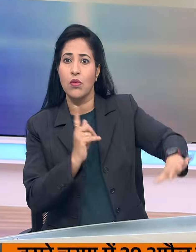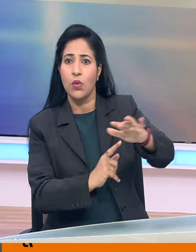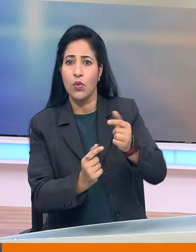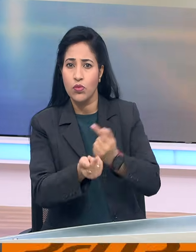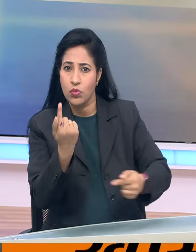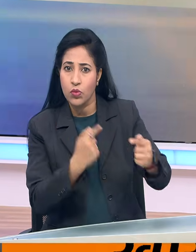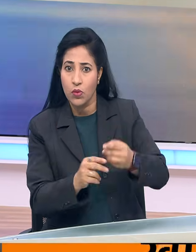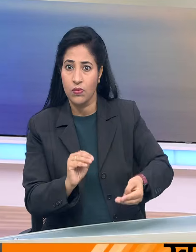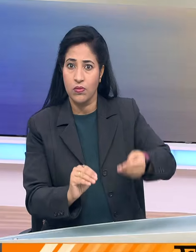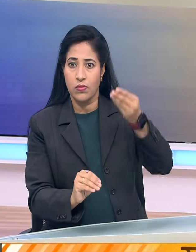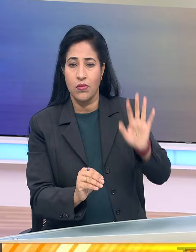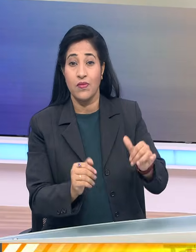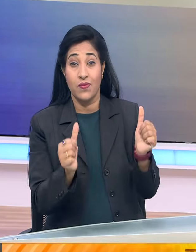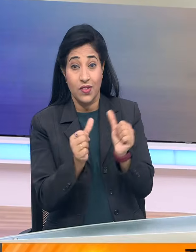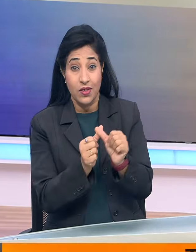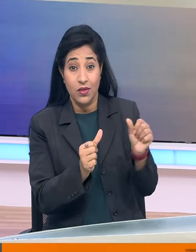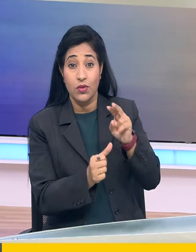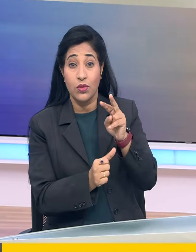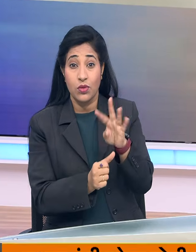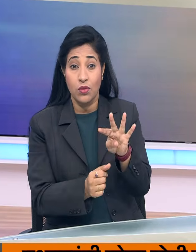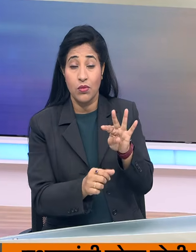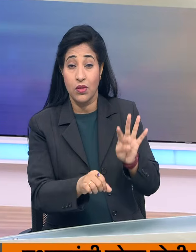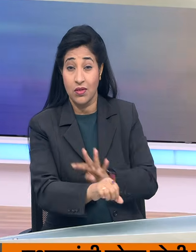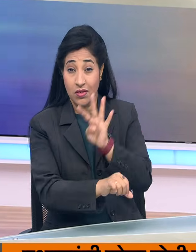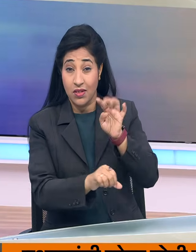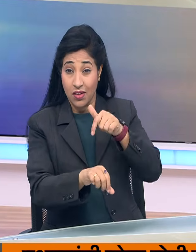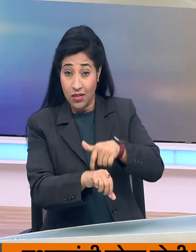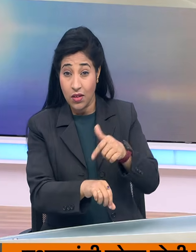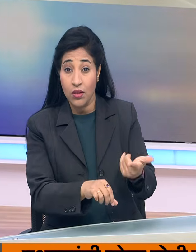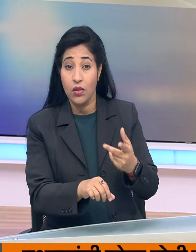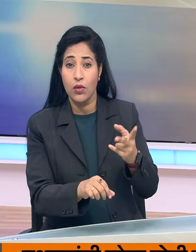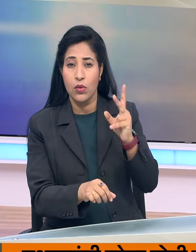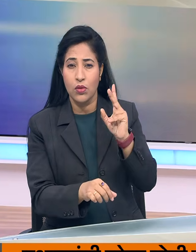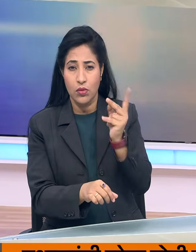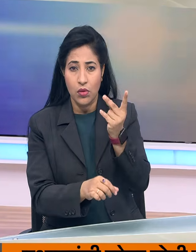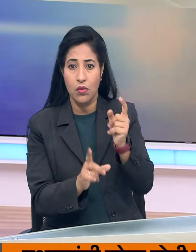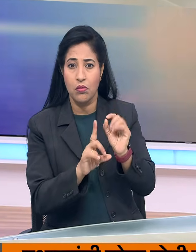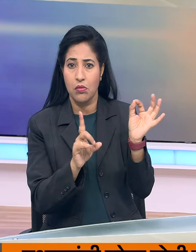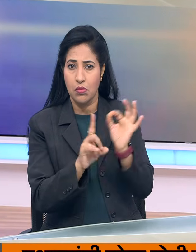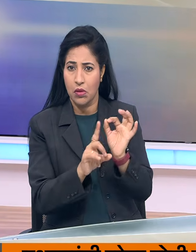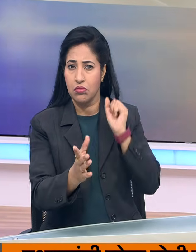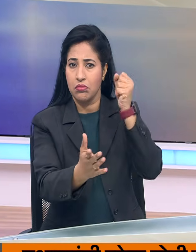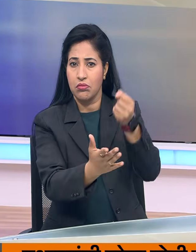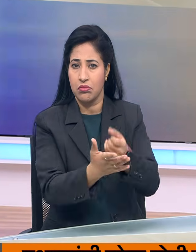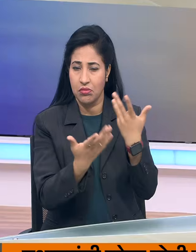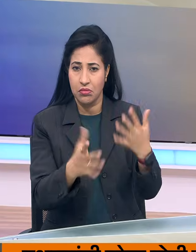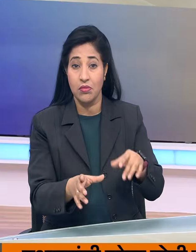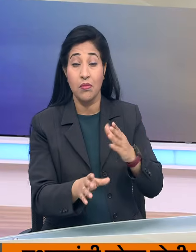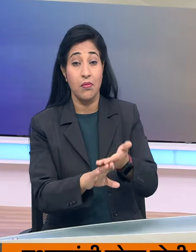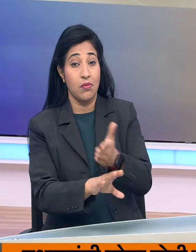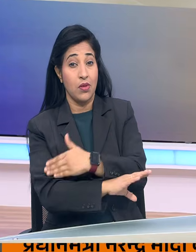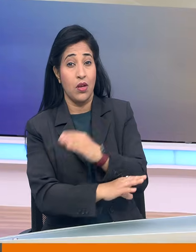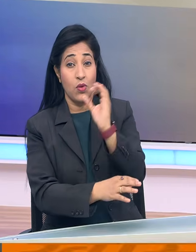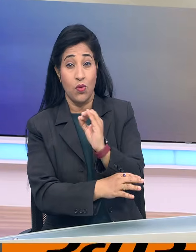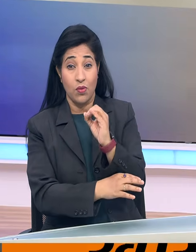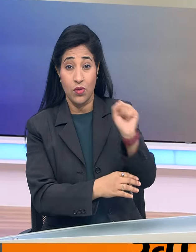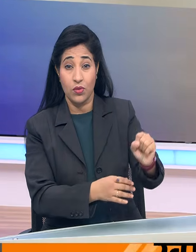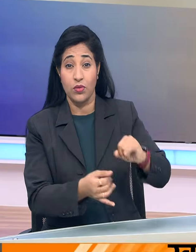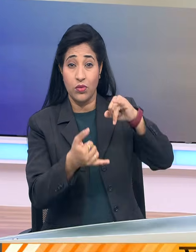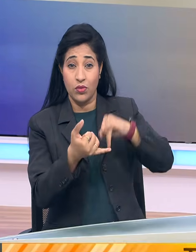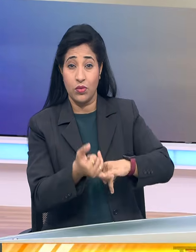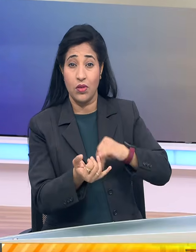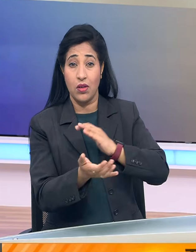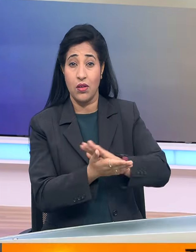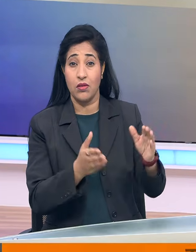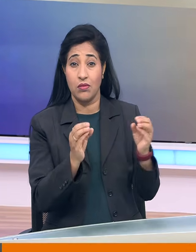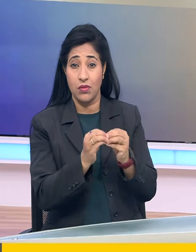कूटनीति तेज हो गई है। अरागची 24 घंटे के भीतर दूसरी बार पाकिस्तान पहुंचे। इससे पहले ओमान के सुल्तान हैथम